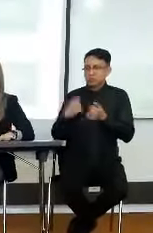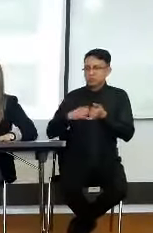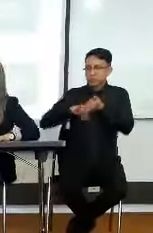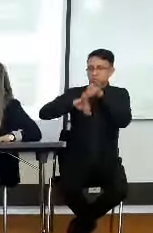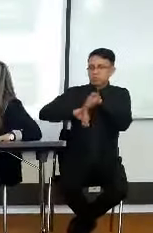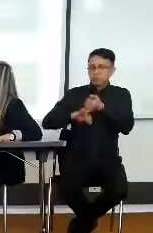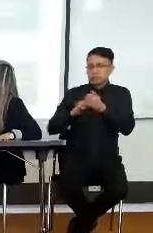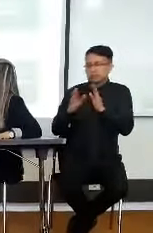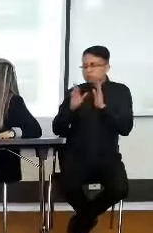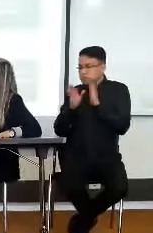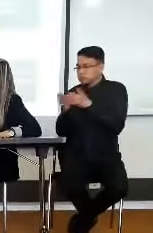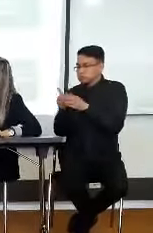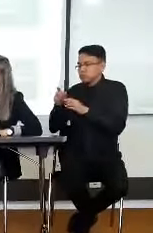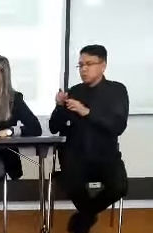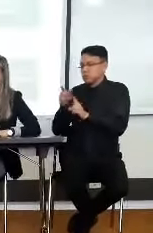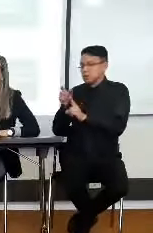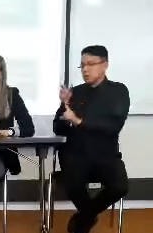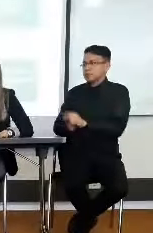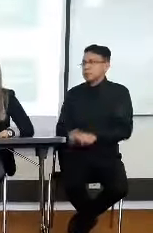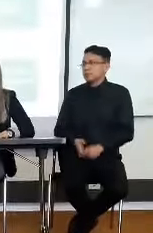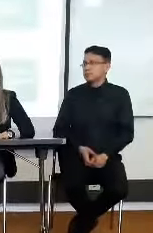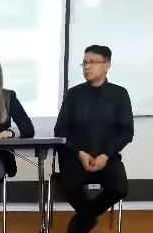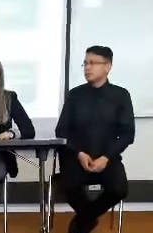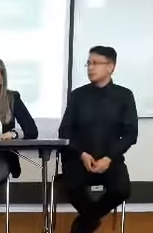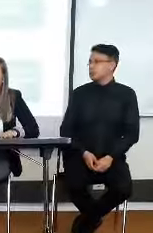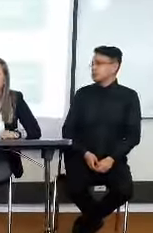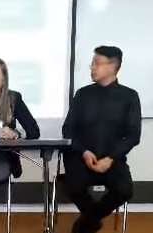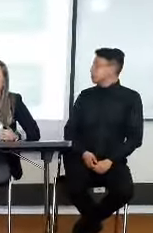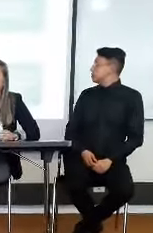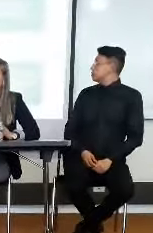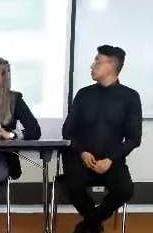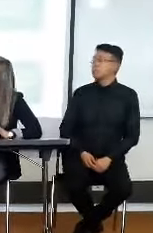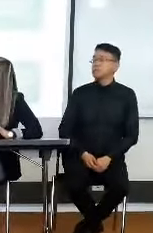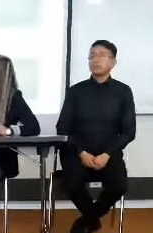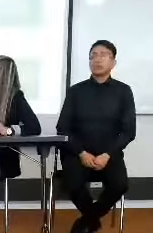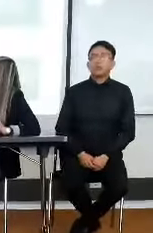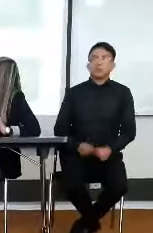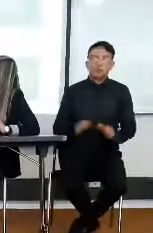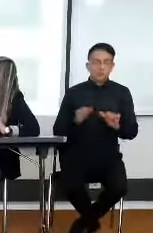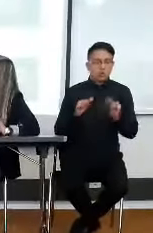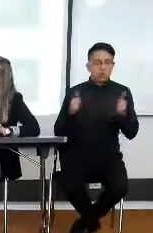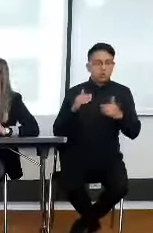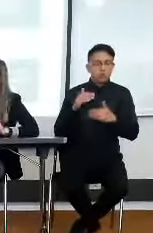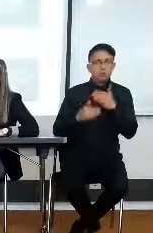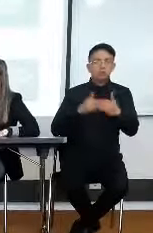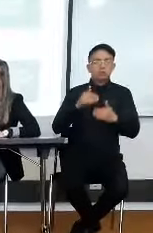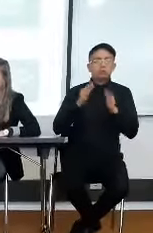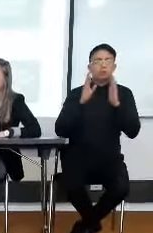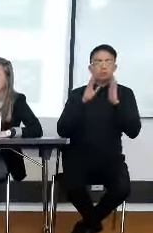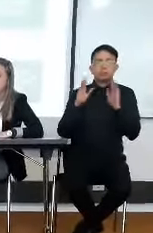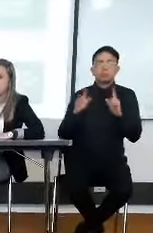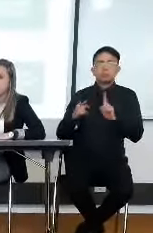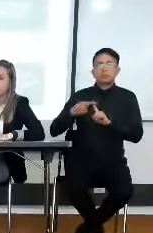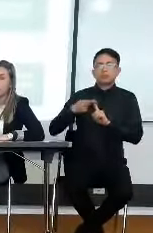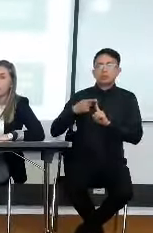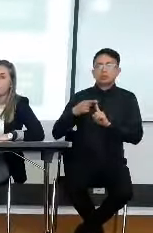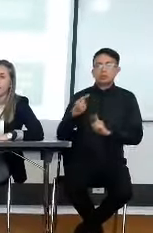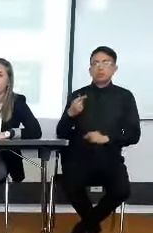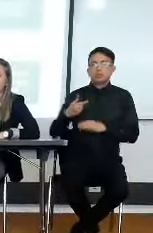documento. ¿Cómo va a ser pues nuestra ruta o nuestro proceso de atención? Va a iniciar con la solicitud del